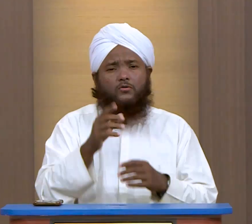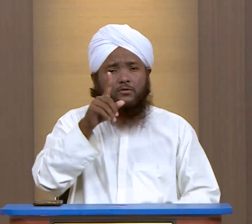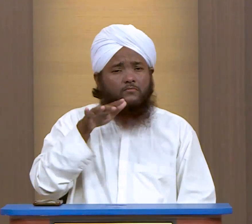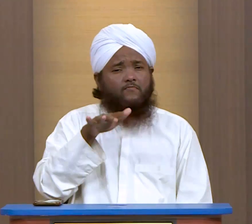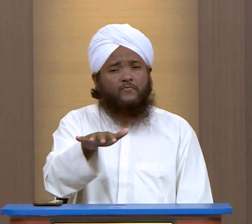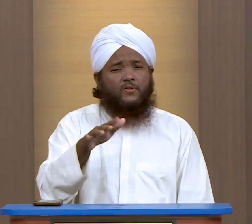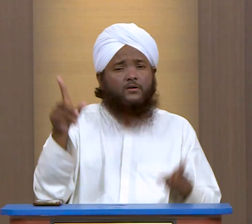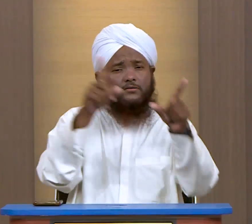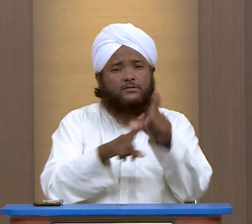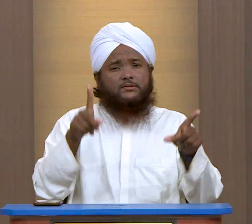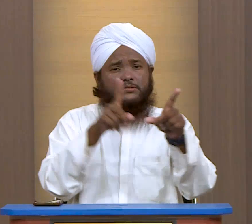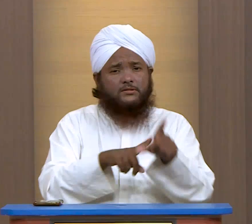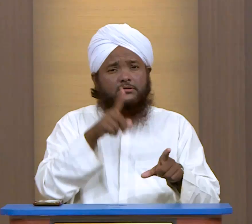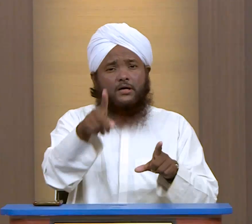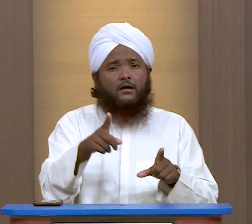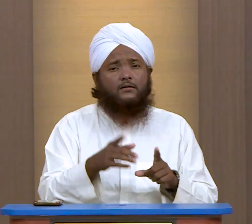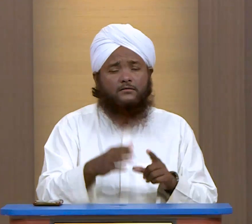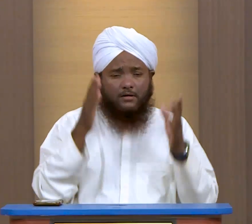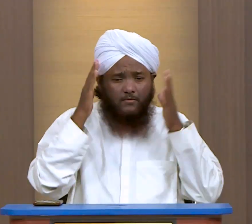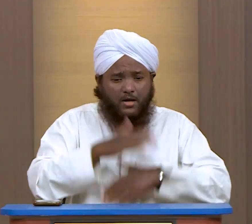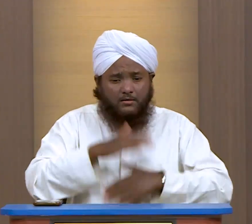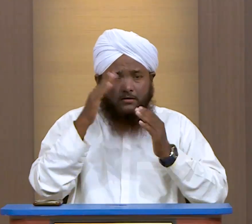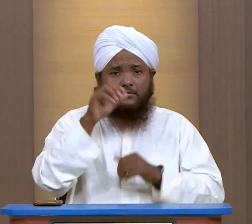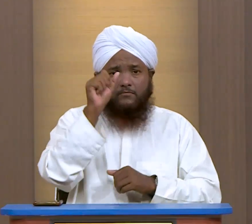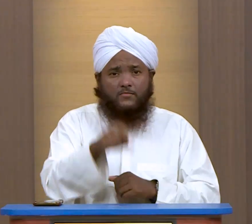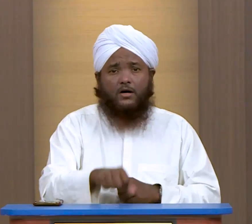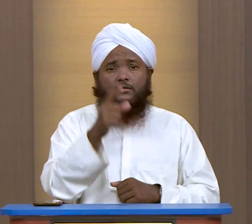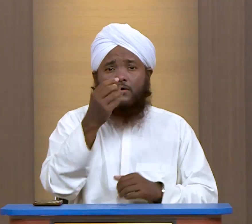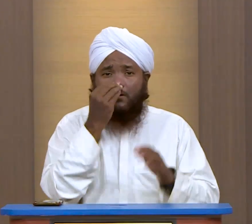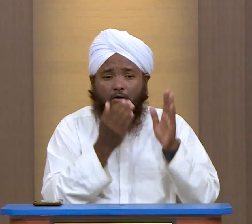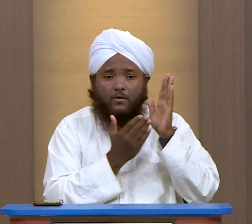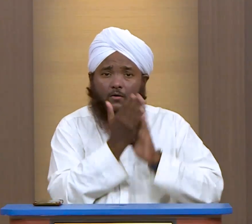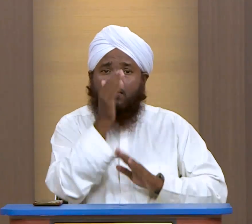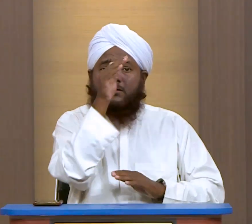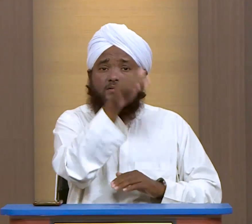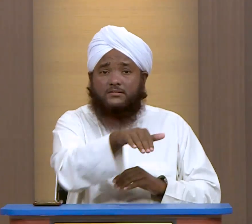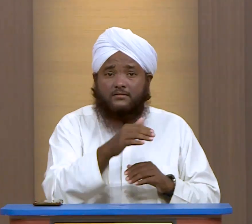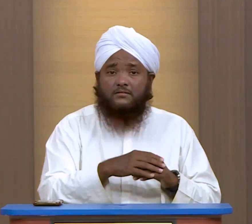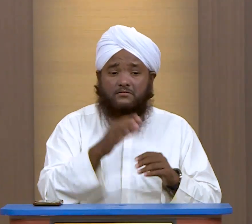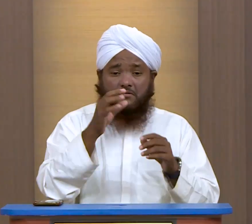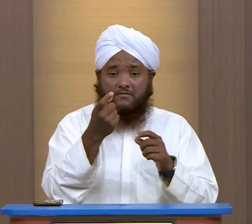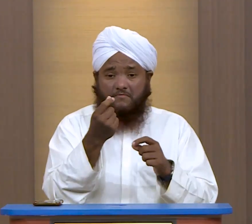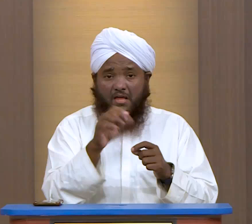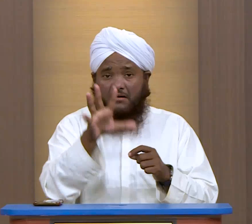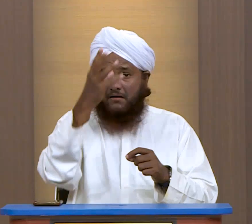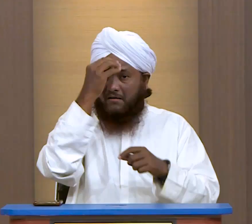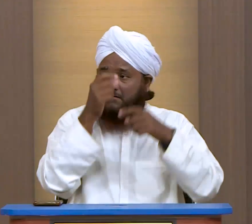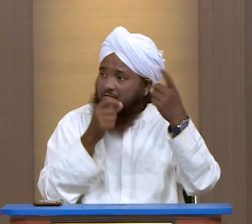کی، جنت کا خزانچی رہا، وہ جن تھا، لیکن اپنی عبادت اور ریاضت اور علمیت کے